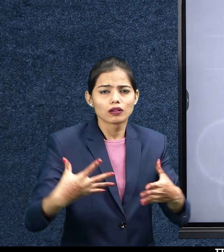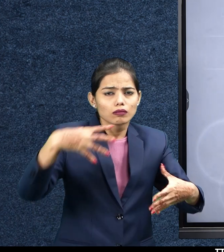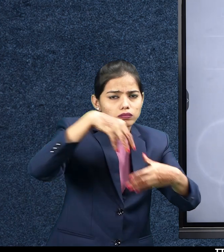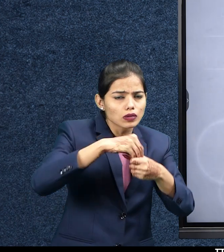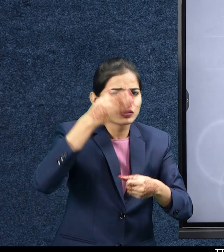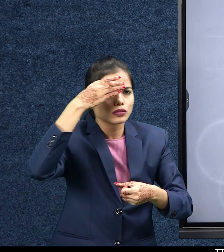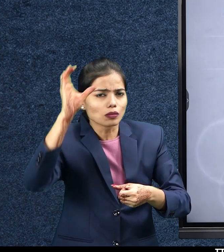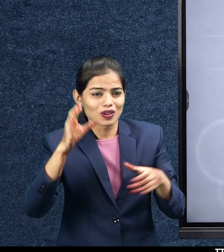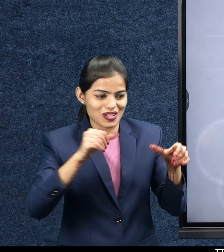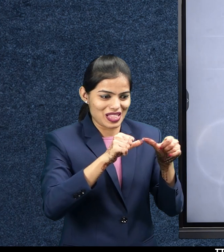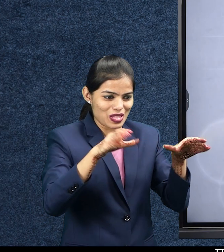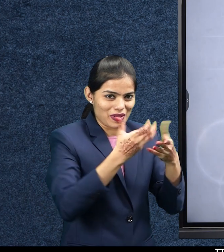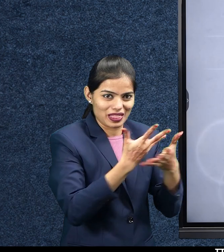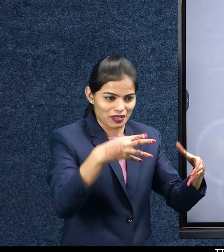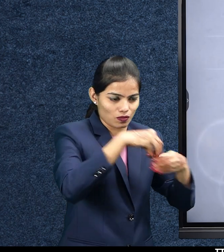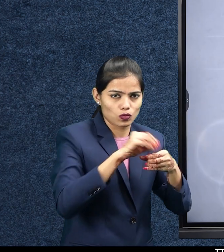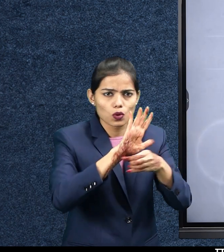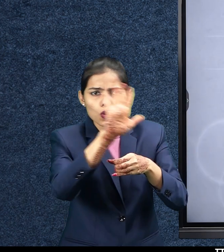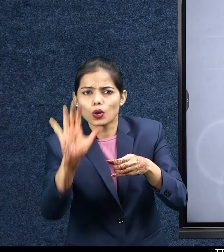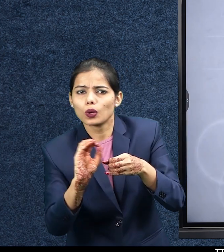पूरक घटनांची संकल्पना लागू करून PA बरोबर